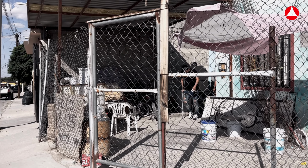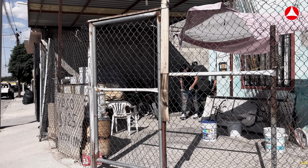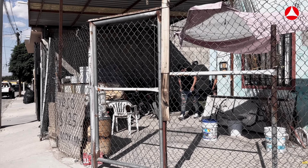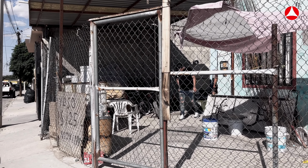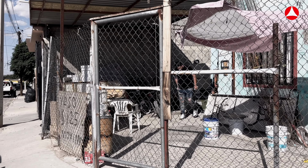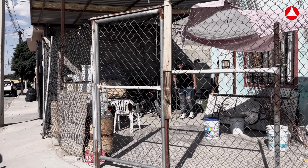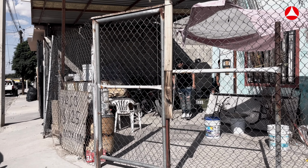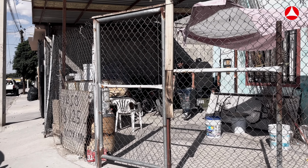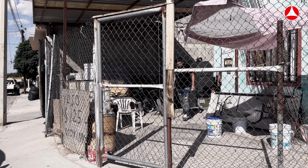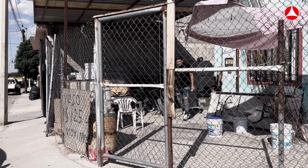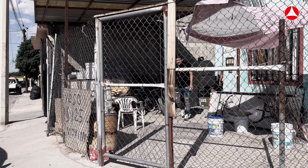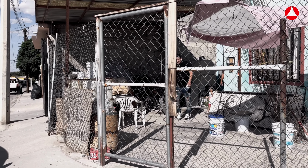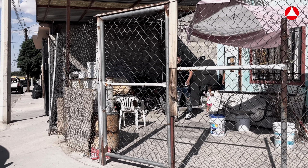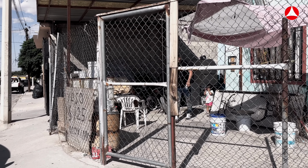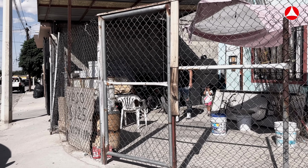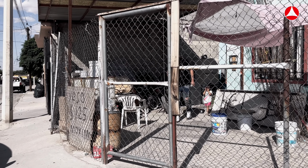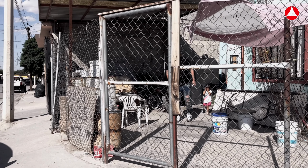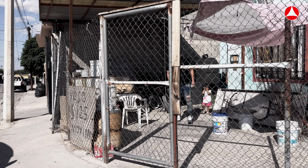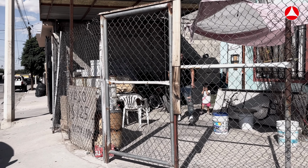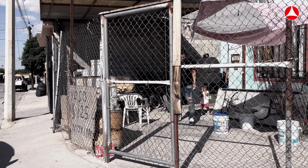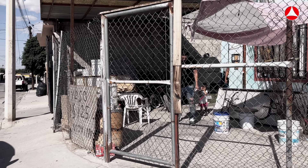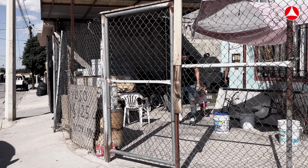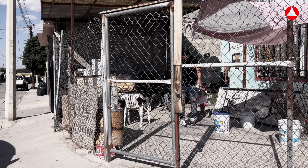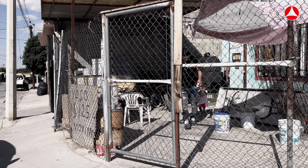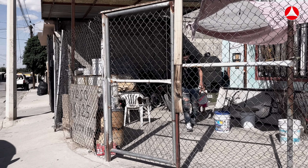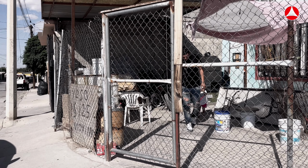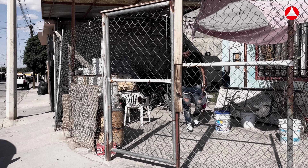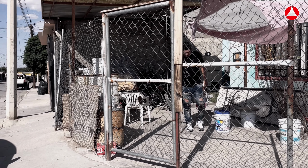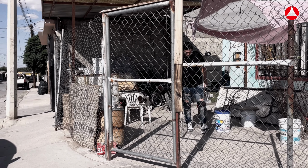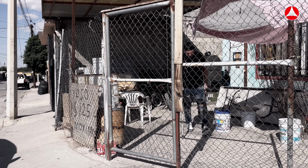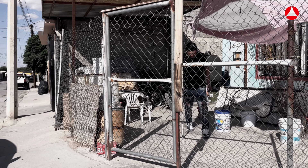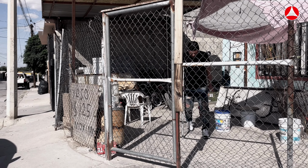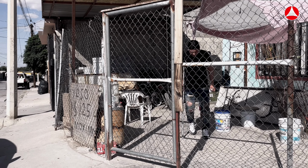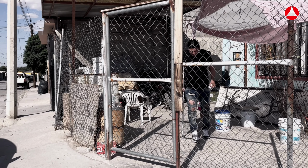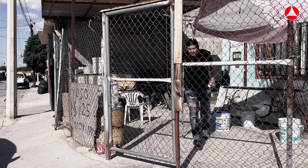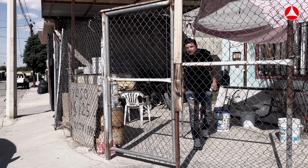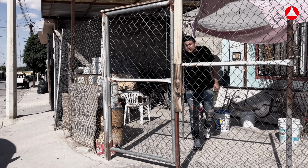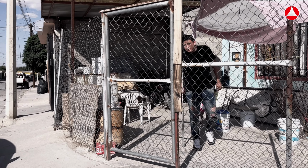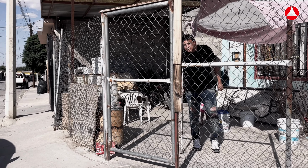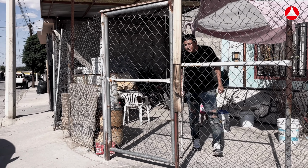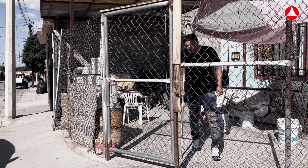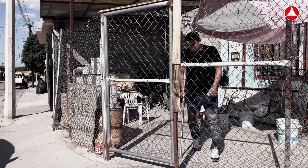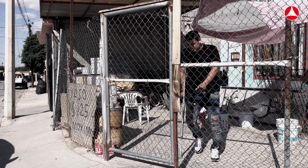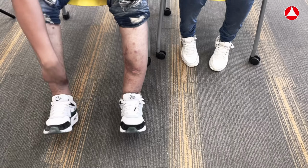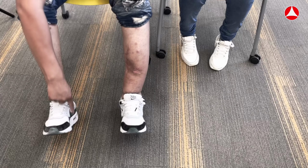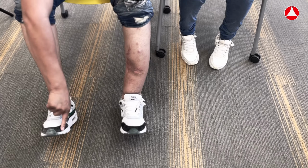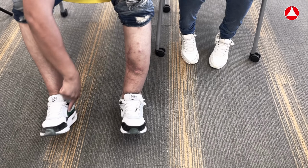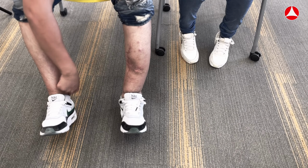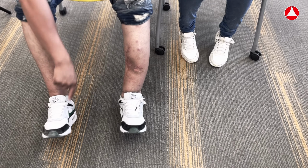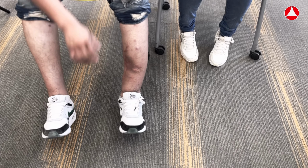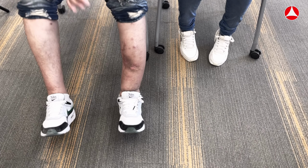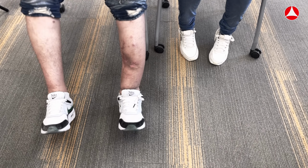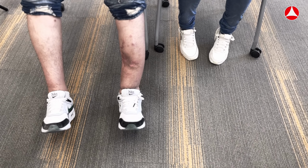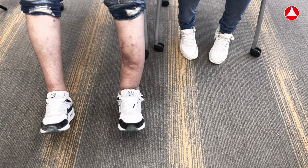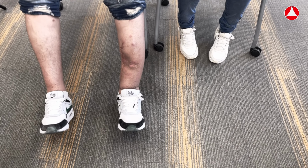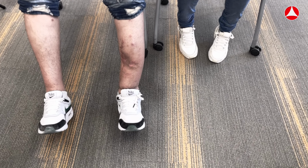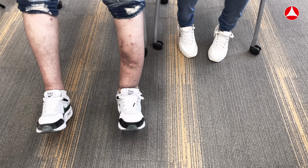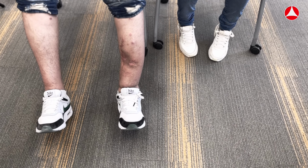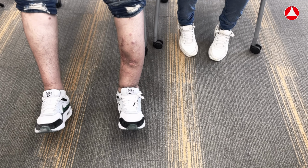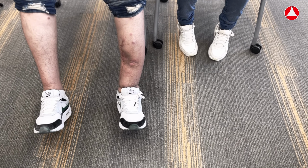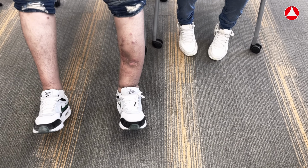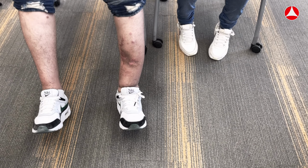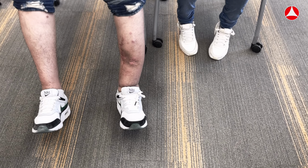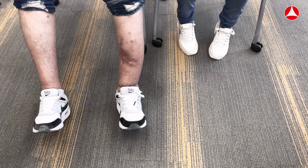Aunque quisiera olvidar la pesadilla que vivió el jueves, 11 de agosto del 2022, una bala que mantiene alojada en su pierna